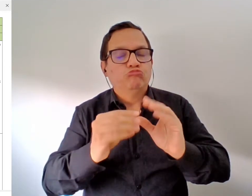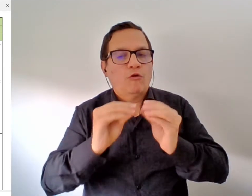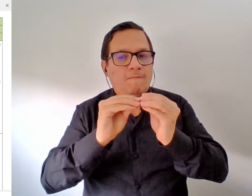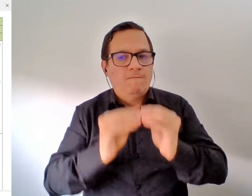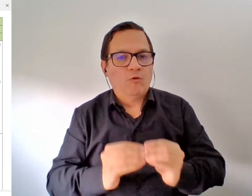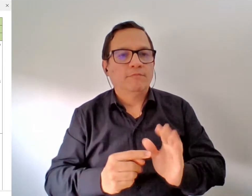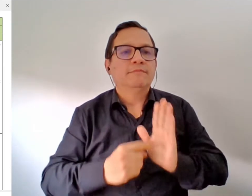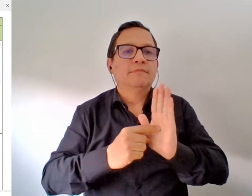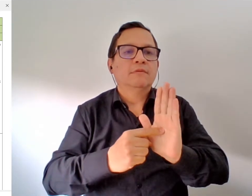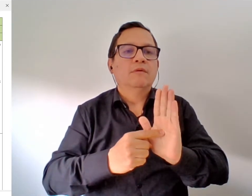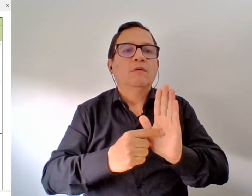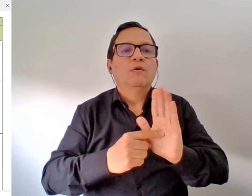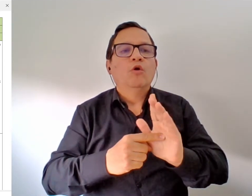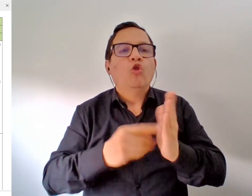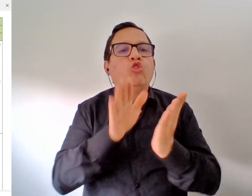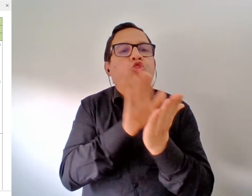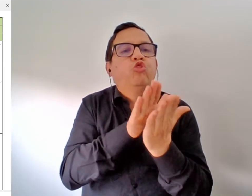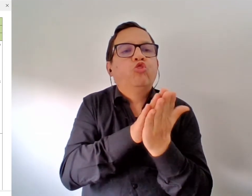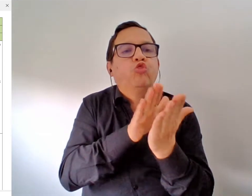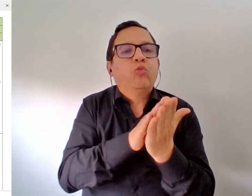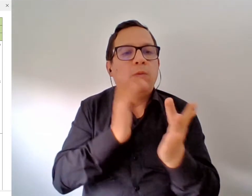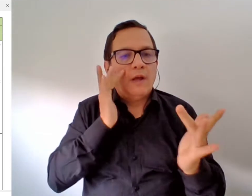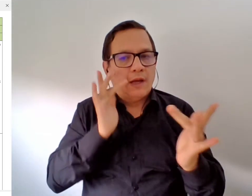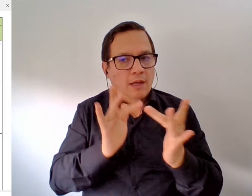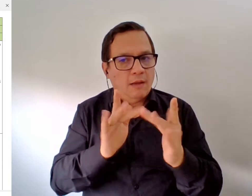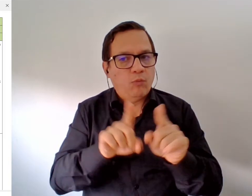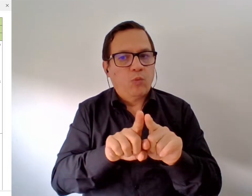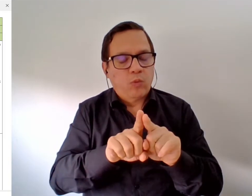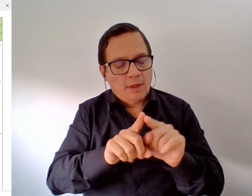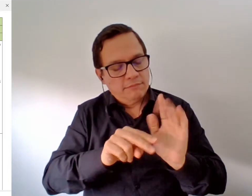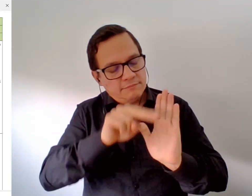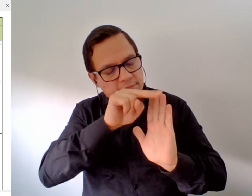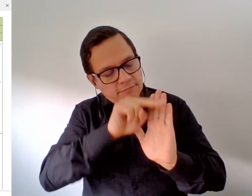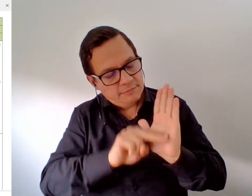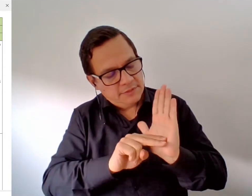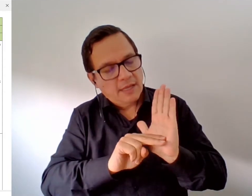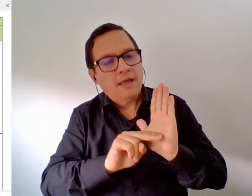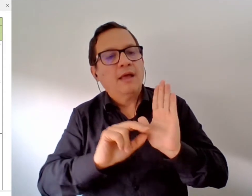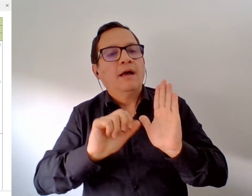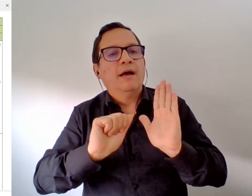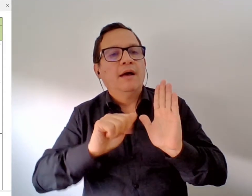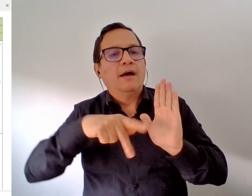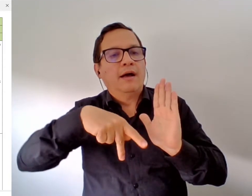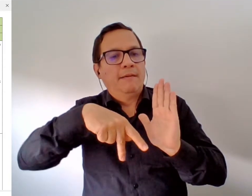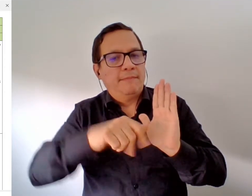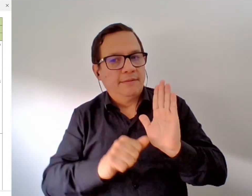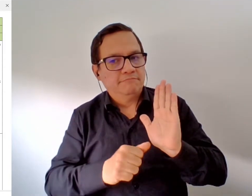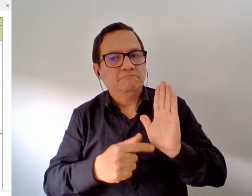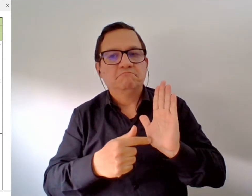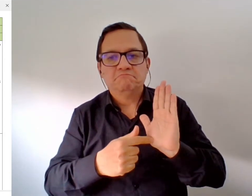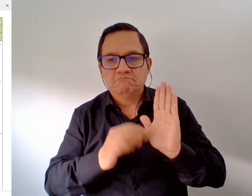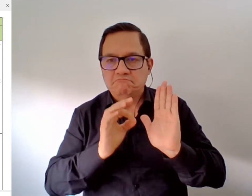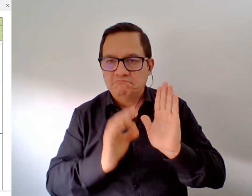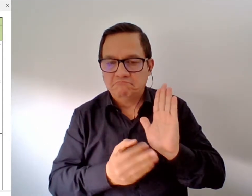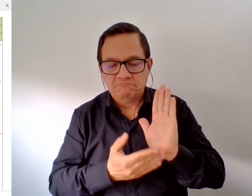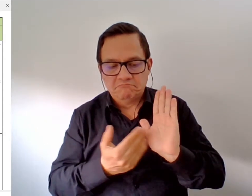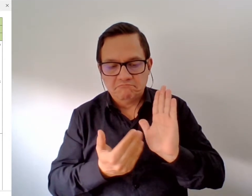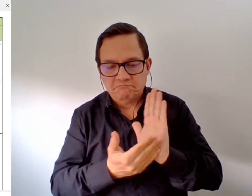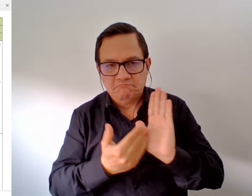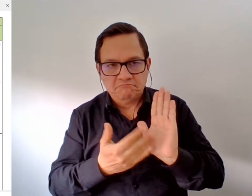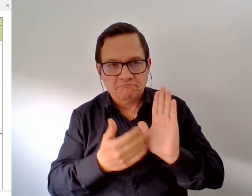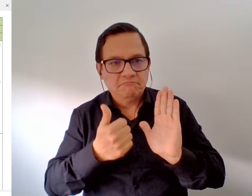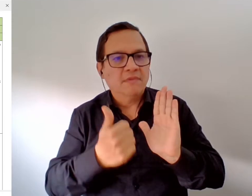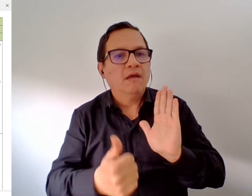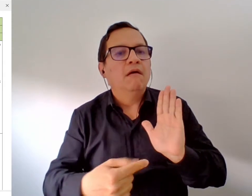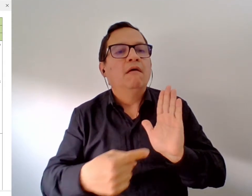Forma. Presenta el documento de acuerdo con las indicaciones formuladas y normas APA.